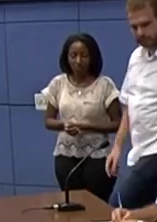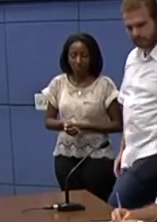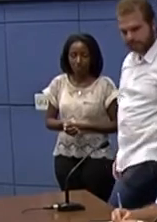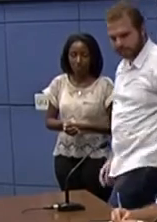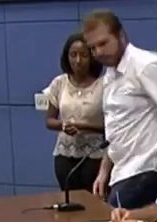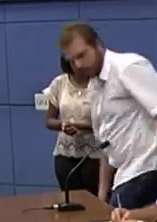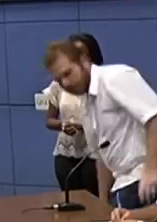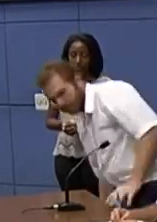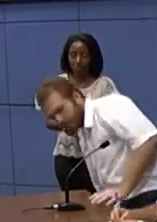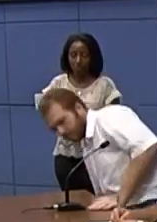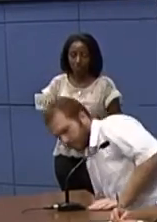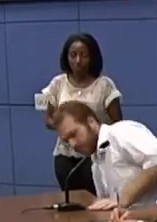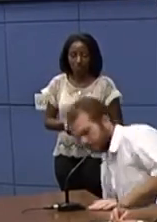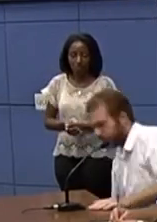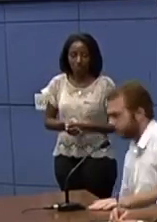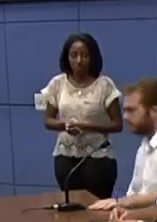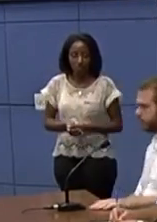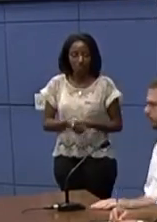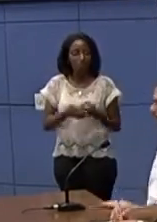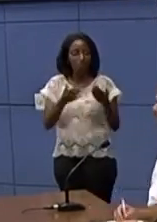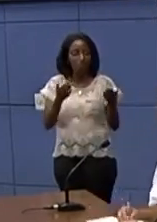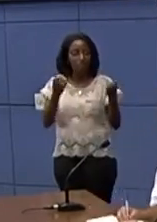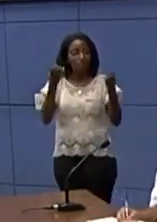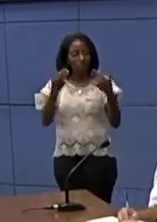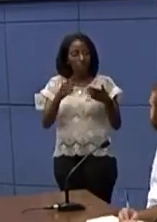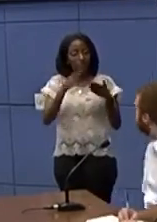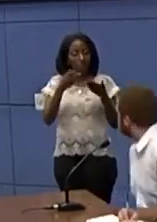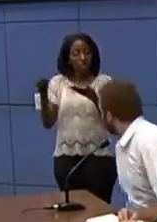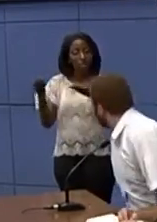passaremos aí ao conhecimento o documento em tela.